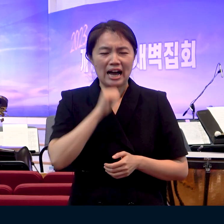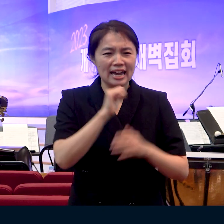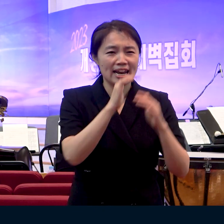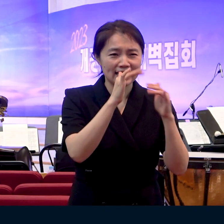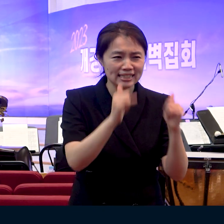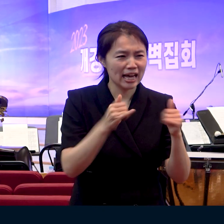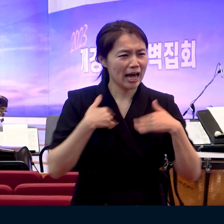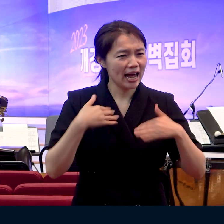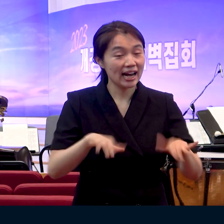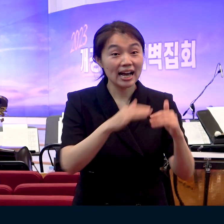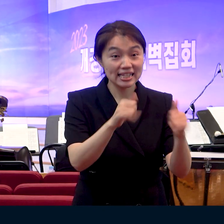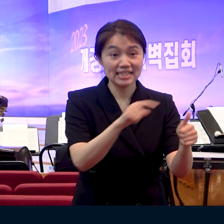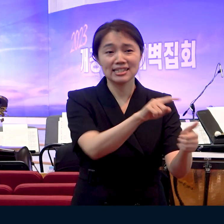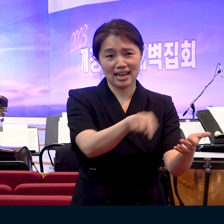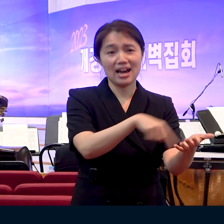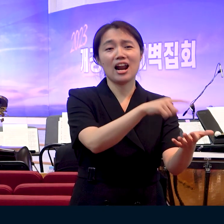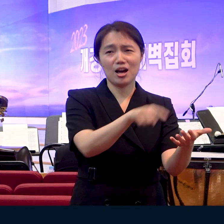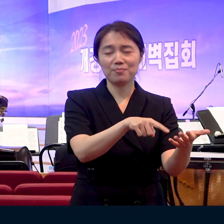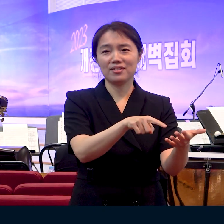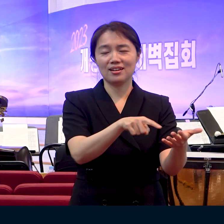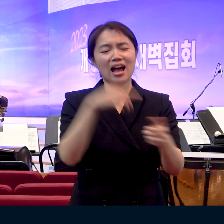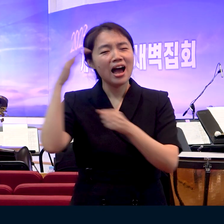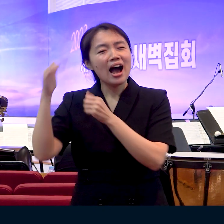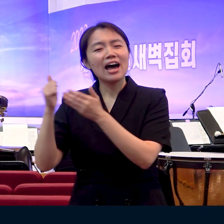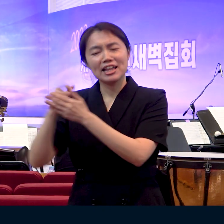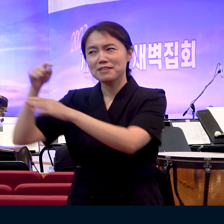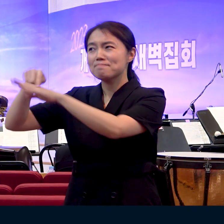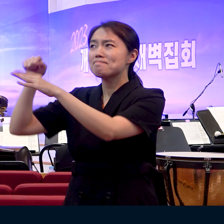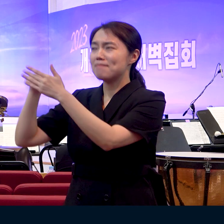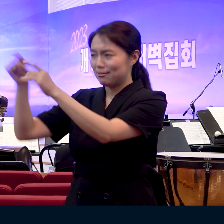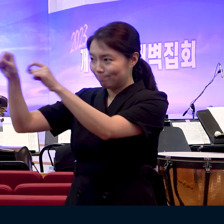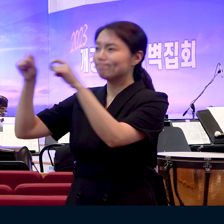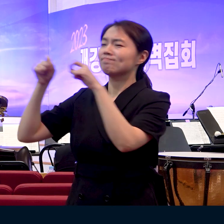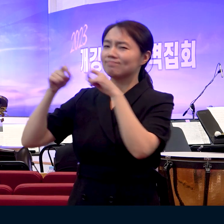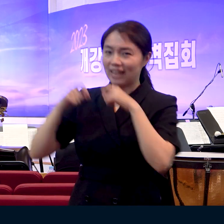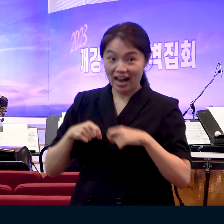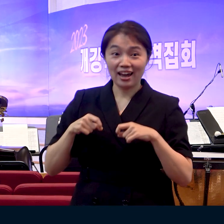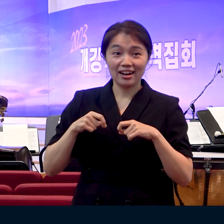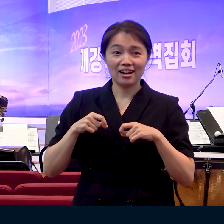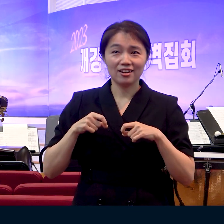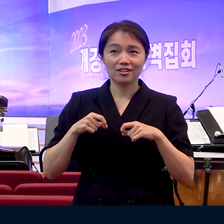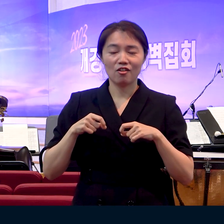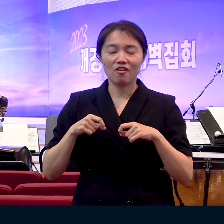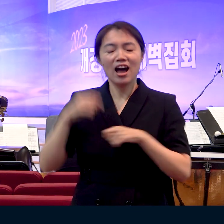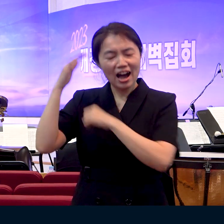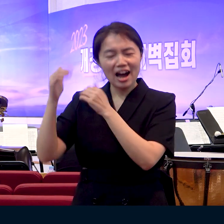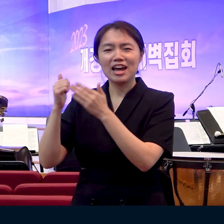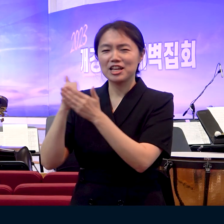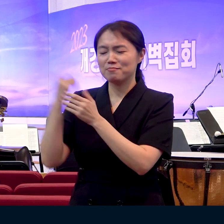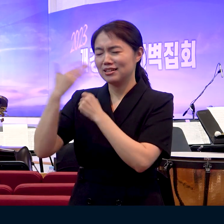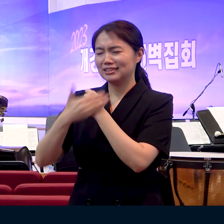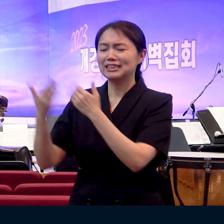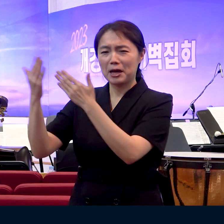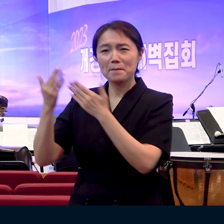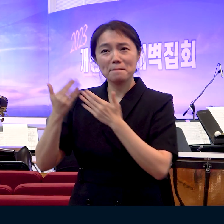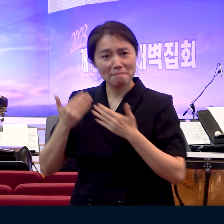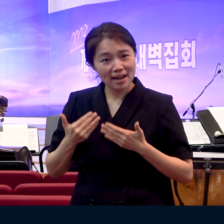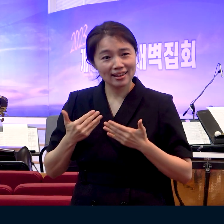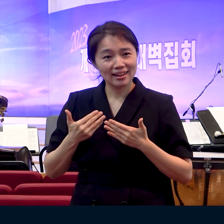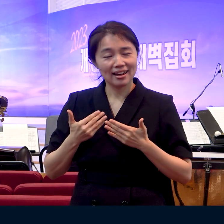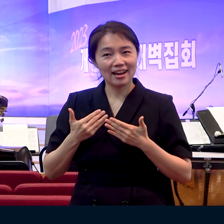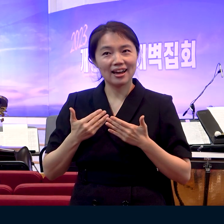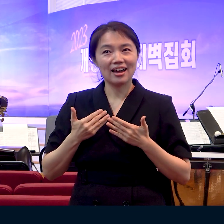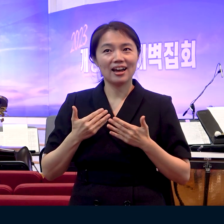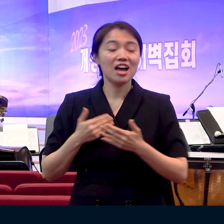사람들, 그들을 갖다가 그냥 하나님의 마음으로 우리에게 주신 그 은혜 때문에,